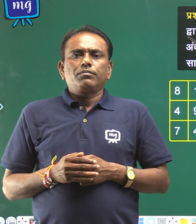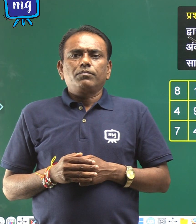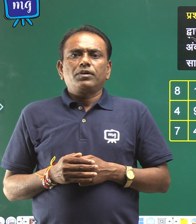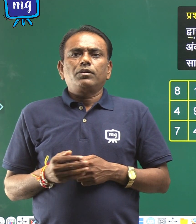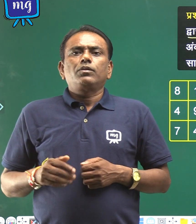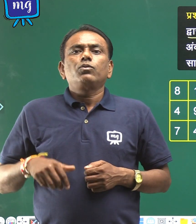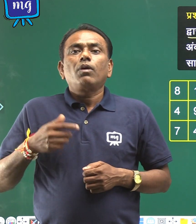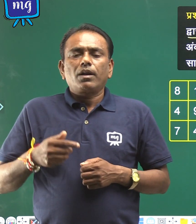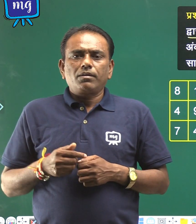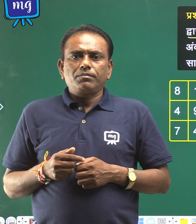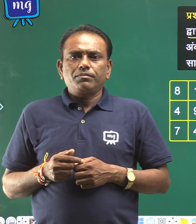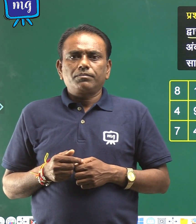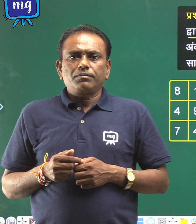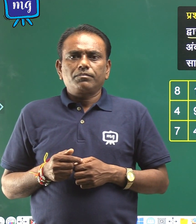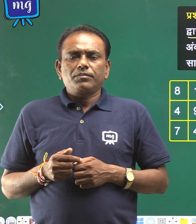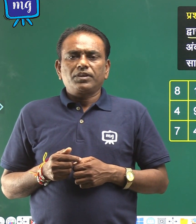द्वारा